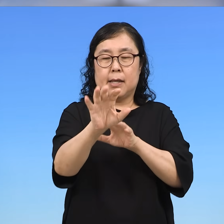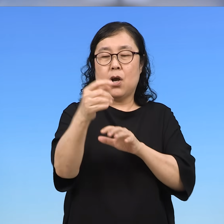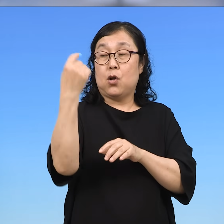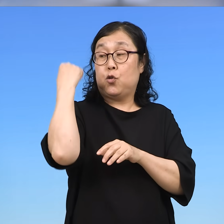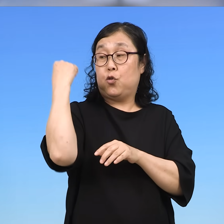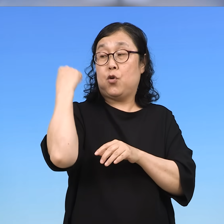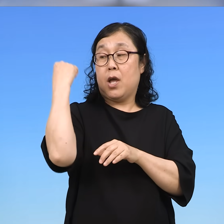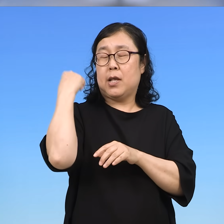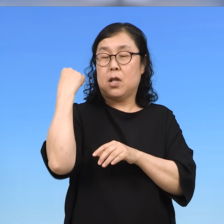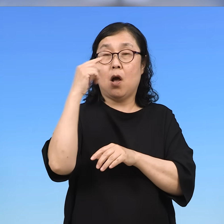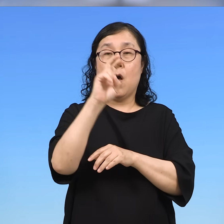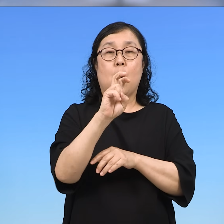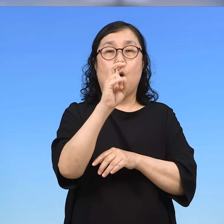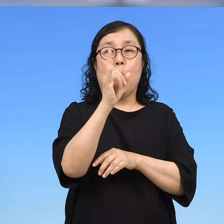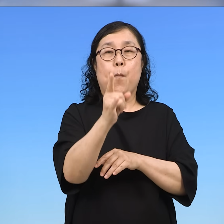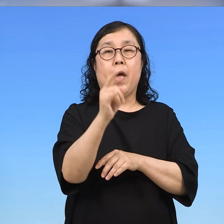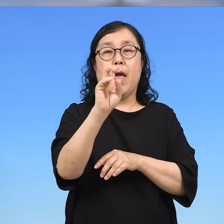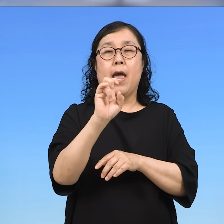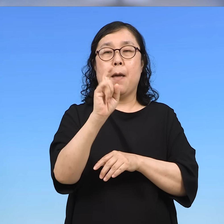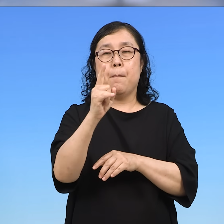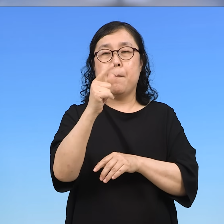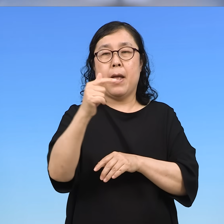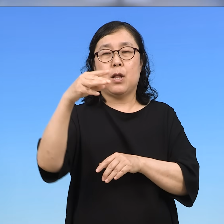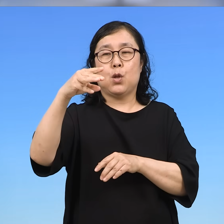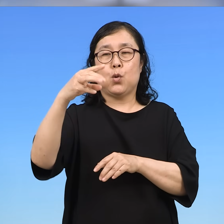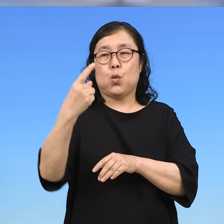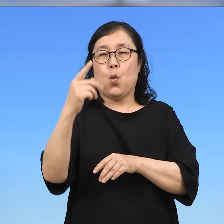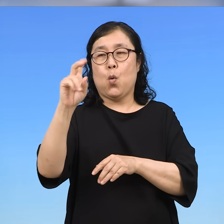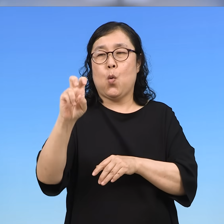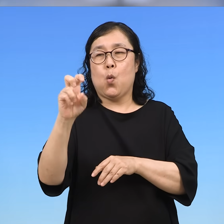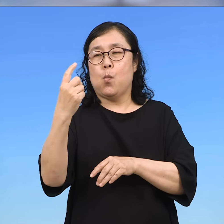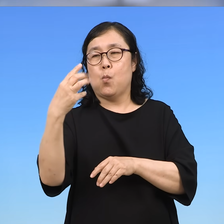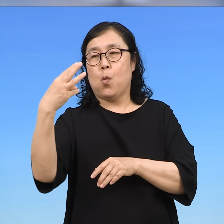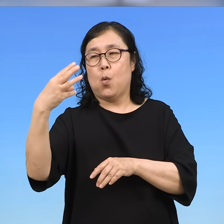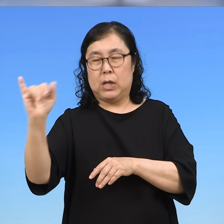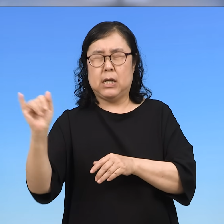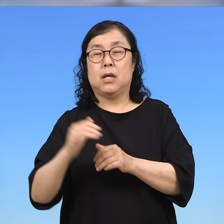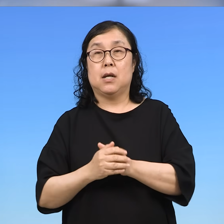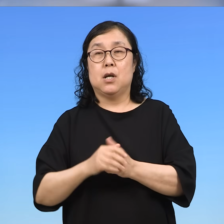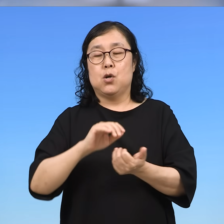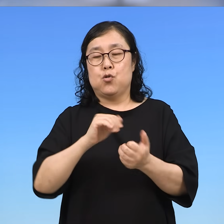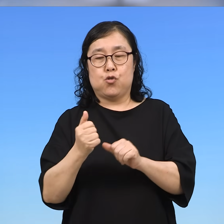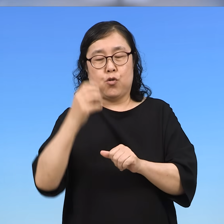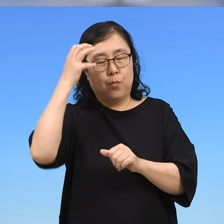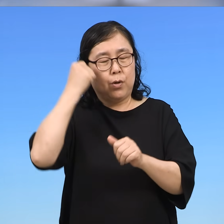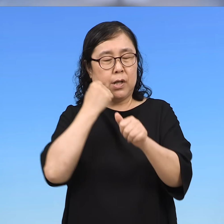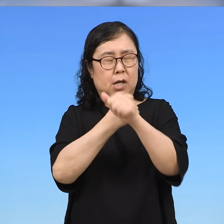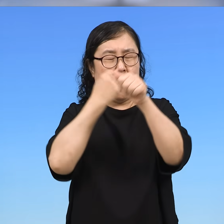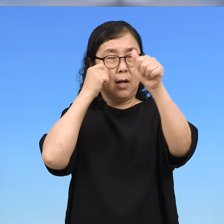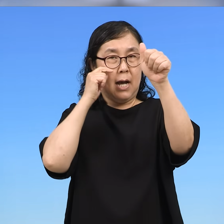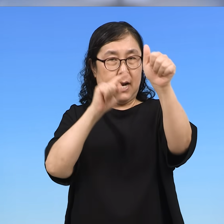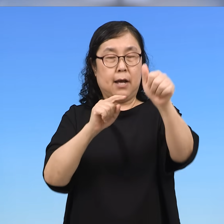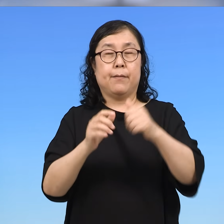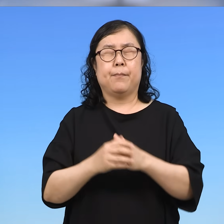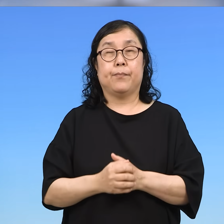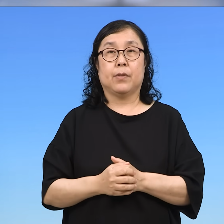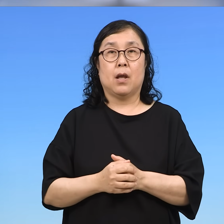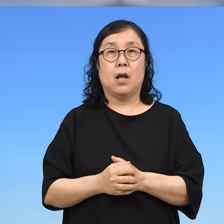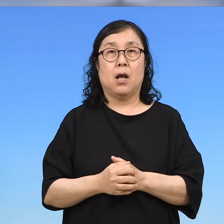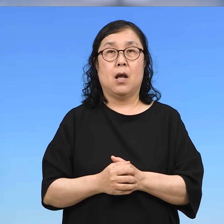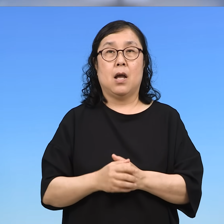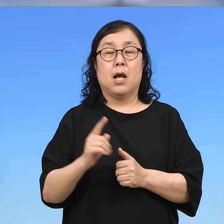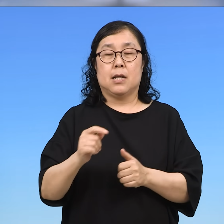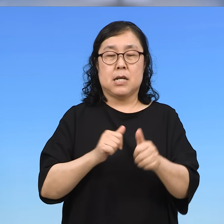겁니다. 죽음을 기억하라. 아니 이게 그 잔치에 초치는 겁니까? 아니 평생에